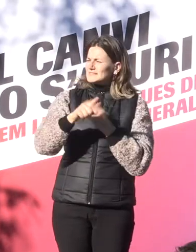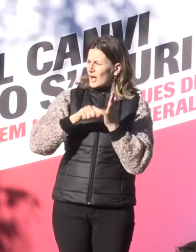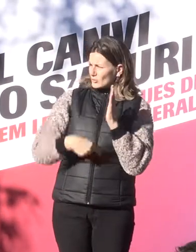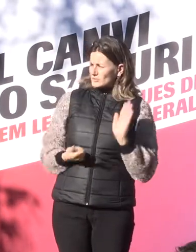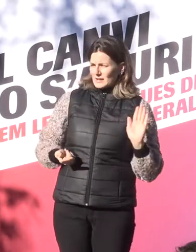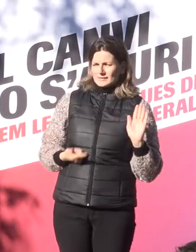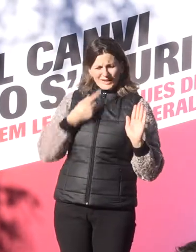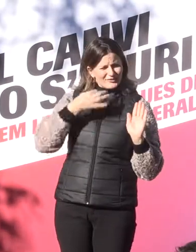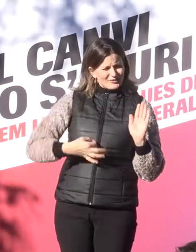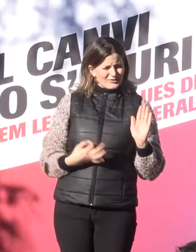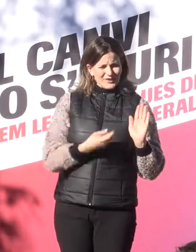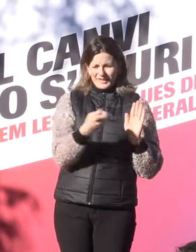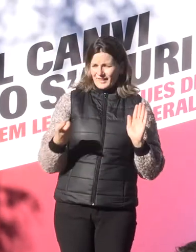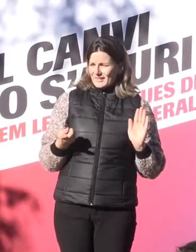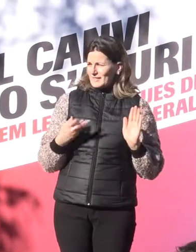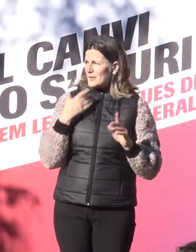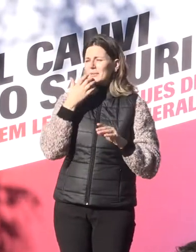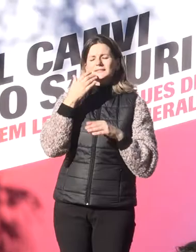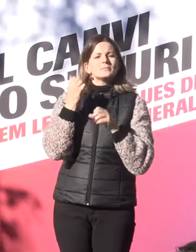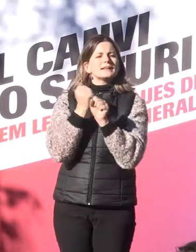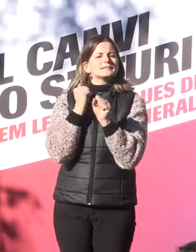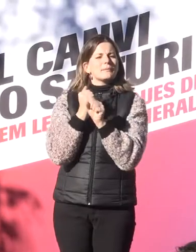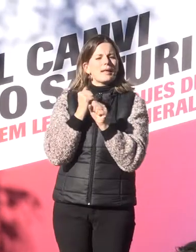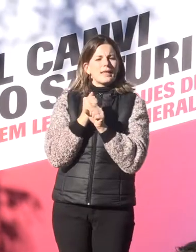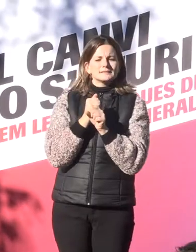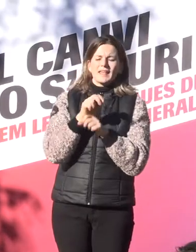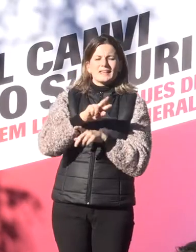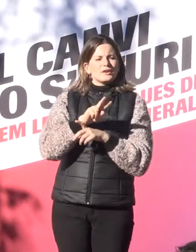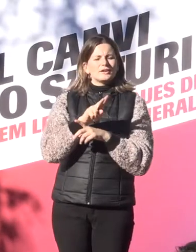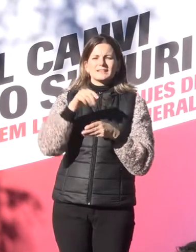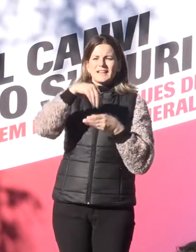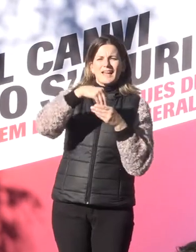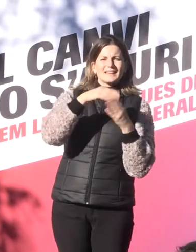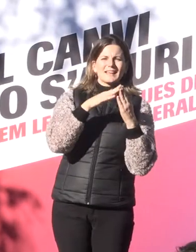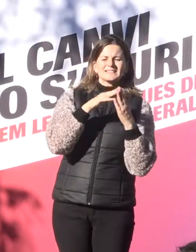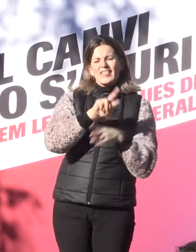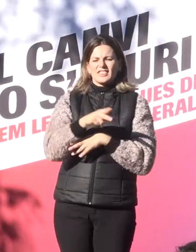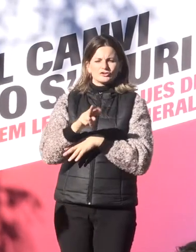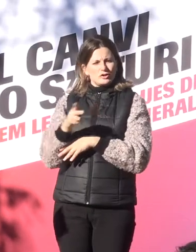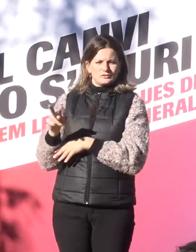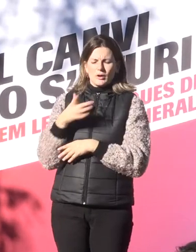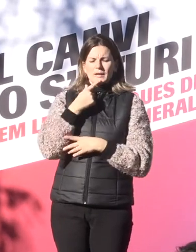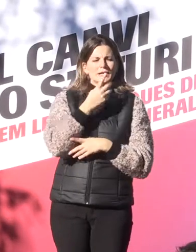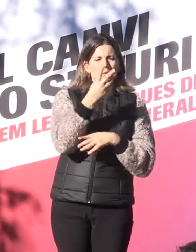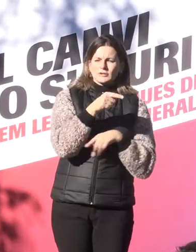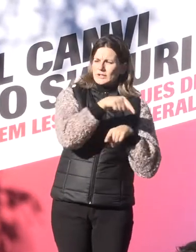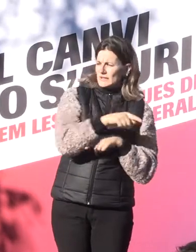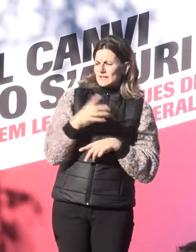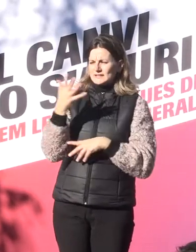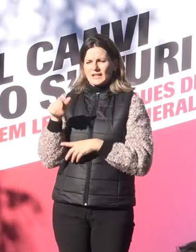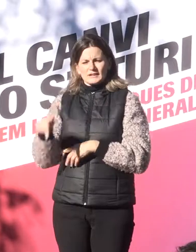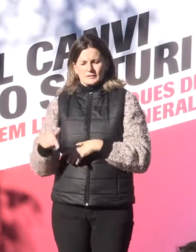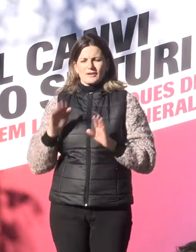poquísimas qué pasa con las empleadas domésticas discontinuas les llaman que es tres horas de aquí cuatro horas allí cinco horas aquí las